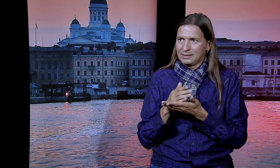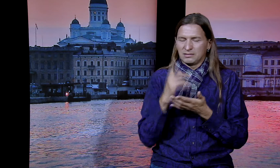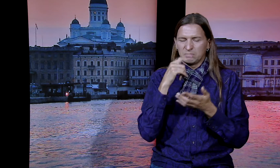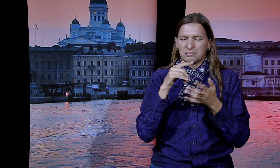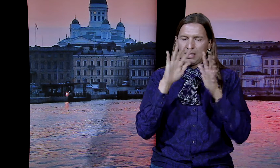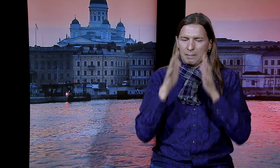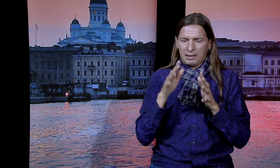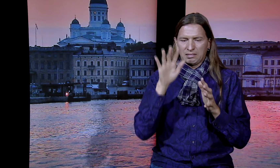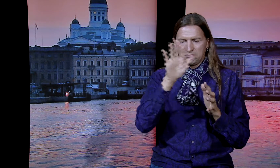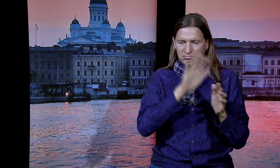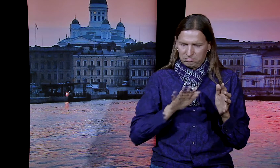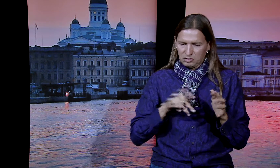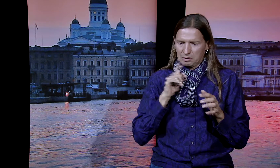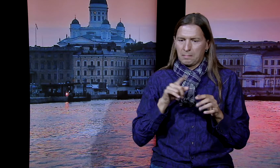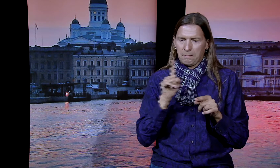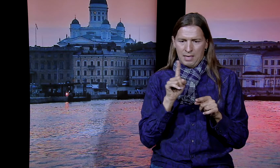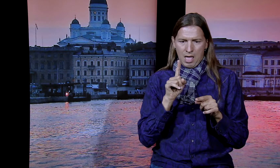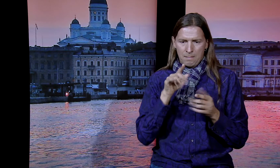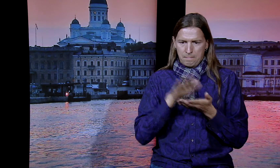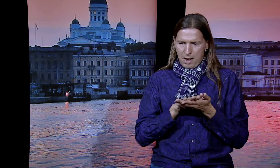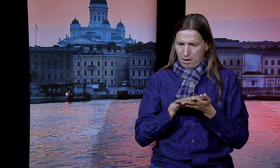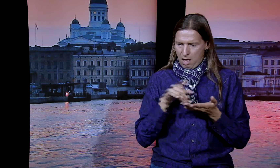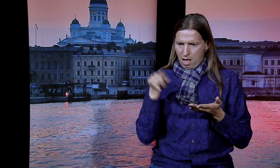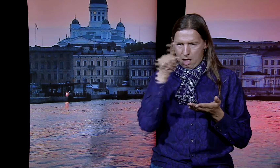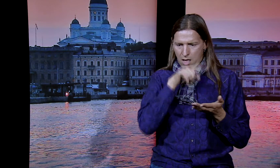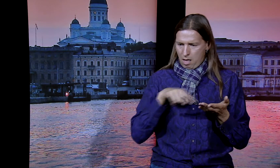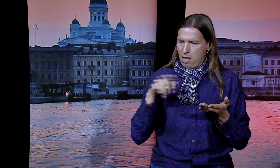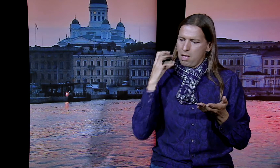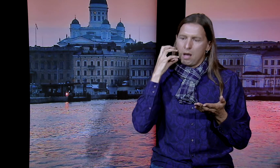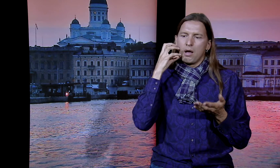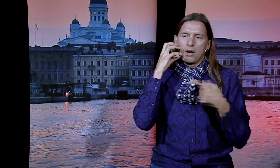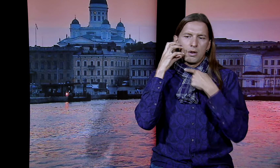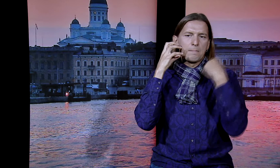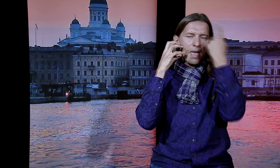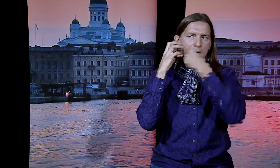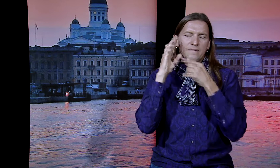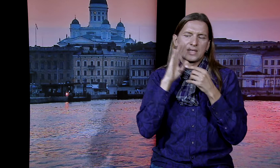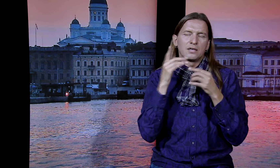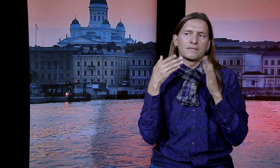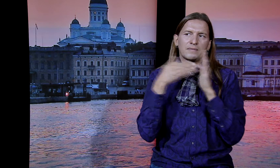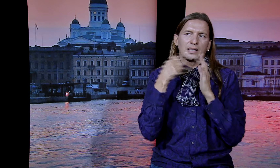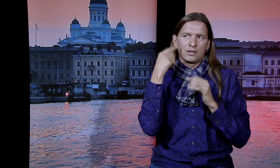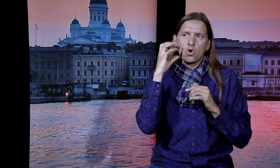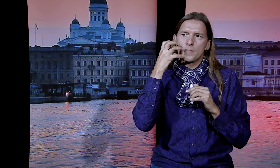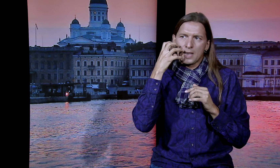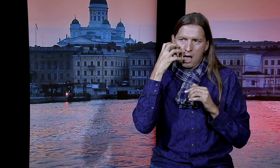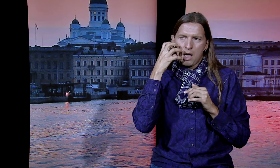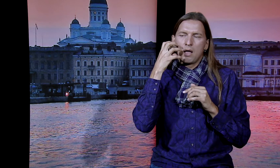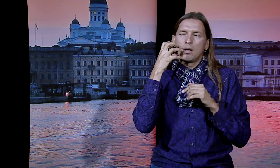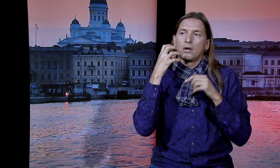Omena viittomassa paikka on tässä poskella. Liike ja toisto tehdään myötäpäivään. Liike